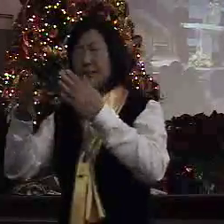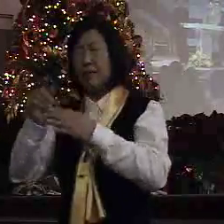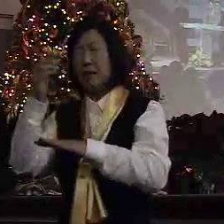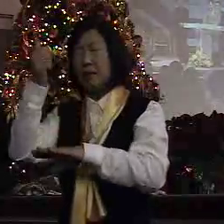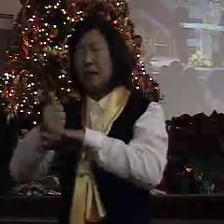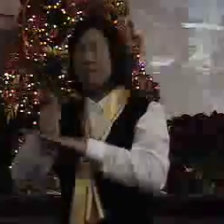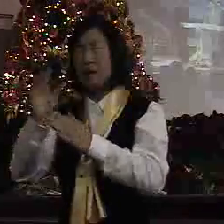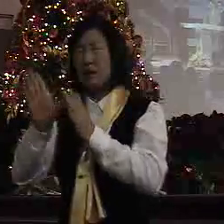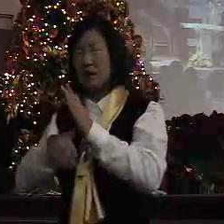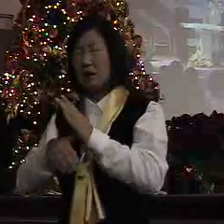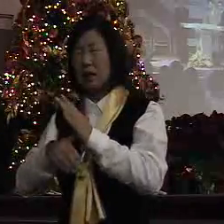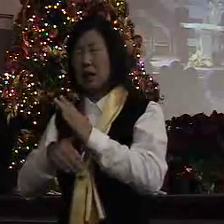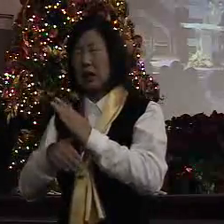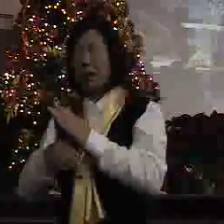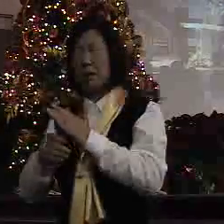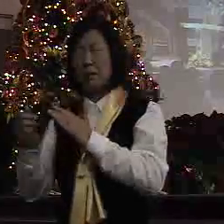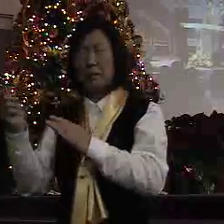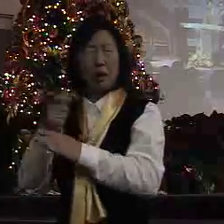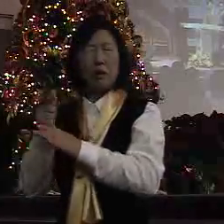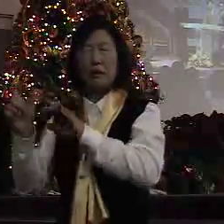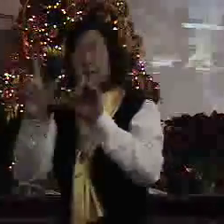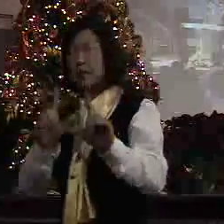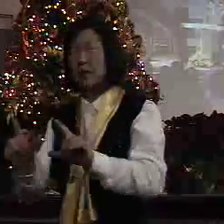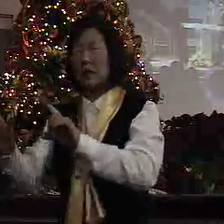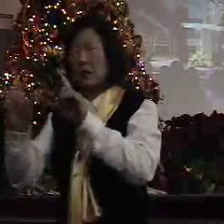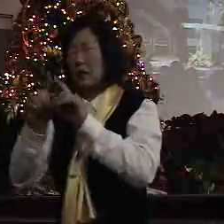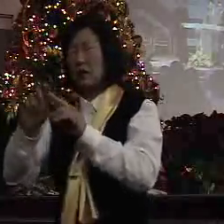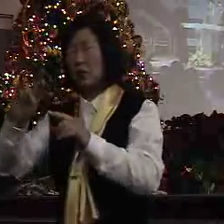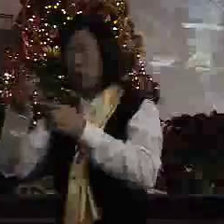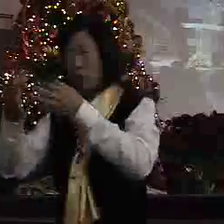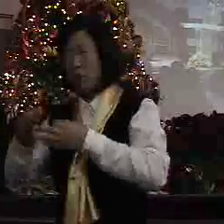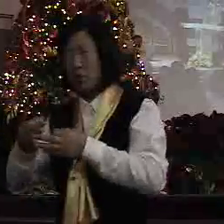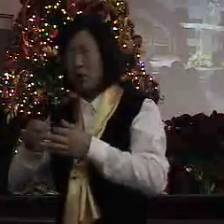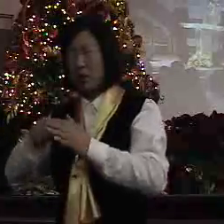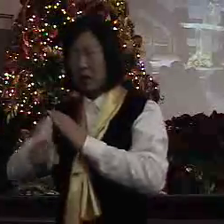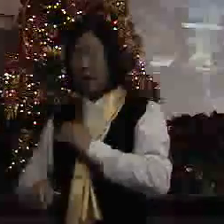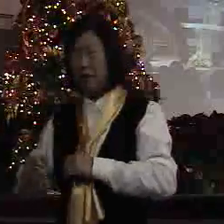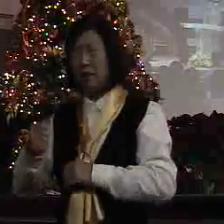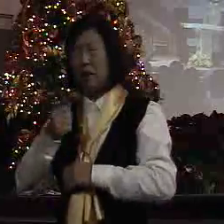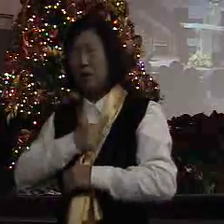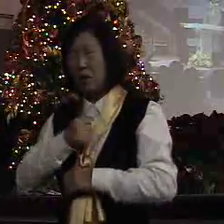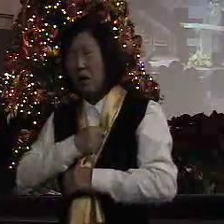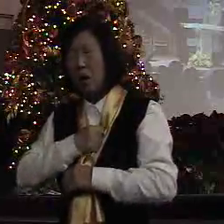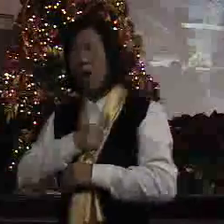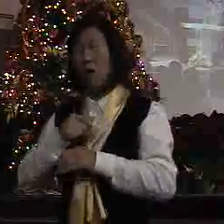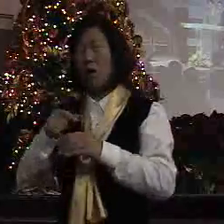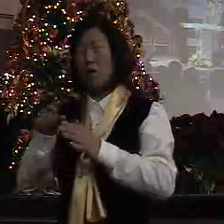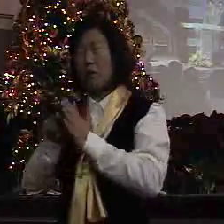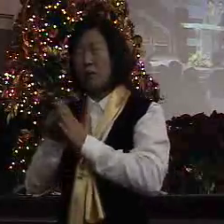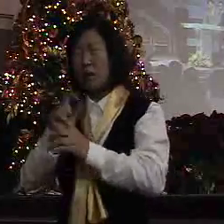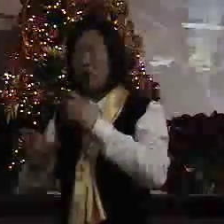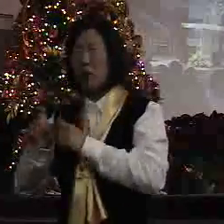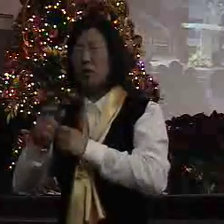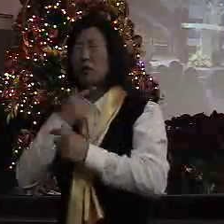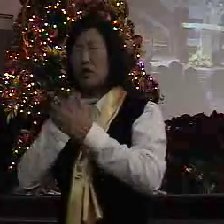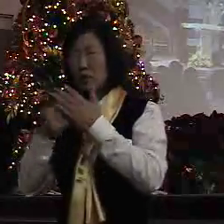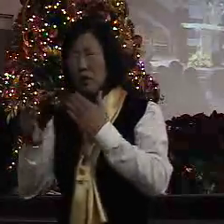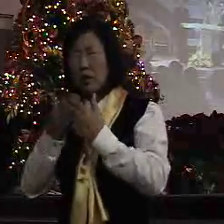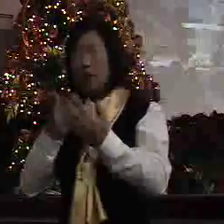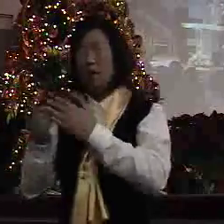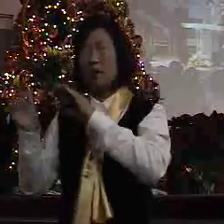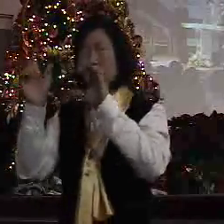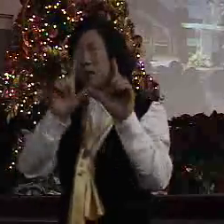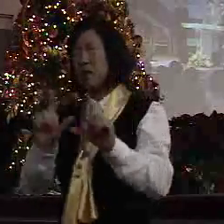연말에 살같이 지나가는 우리 삶을 돌아보며 깊이 애통하고 감사하며 믿음으로 하나님을 더욱 체험하고 사랑하는 시간이 되게